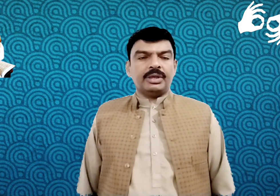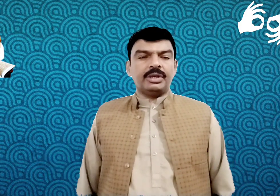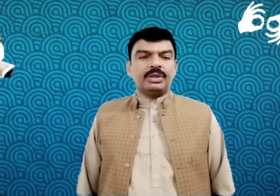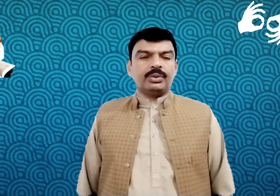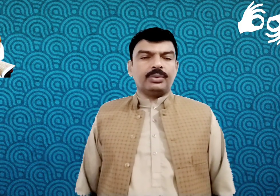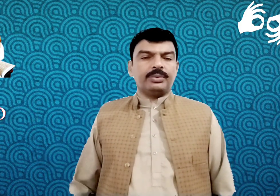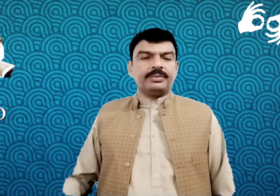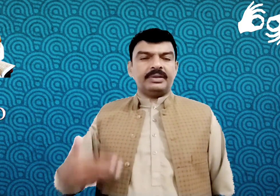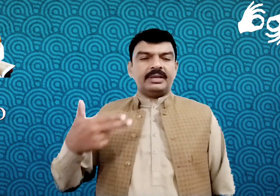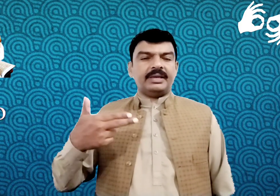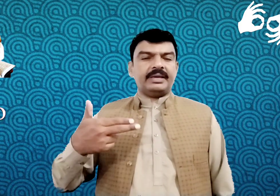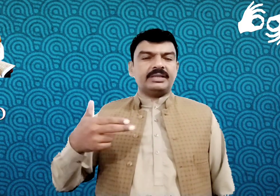हीरो